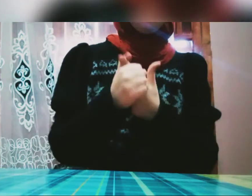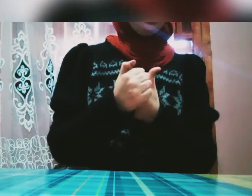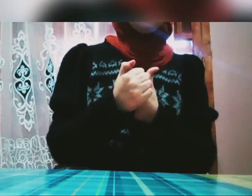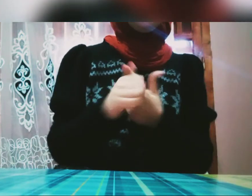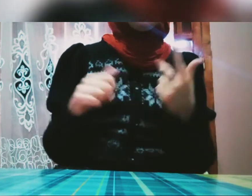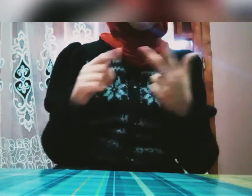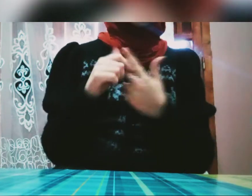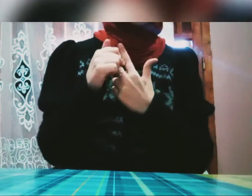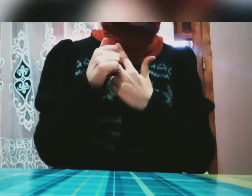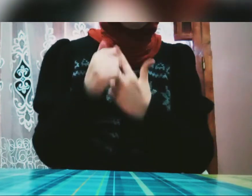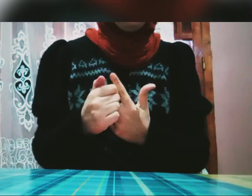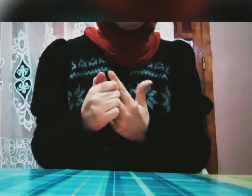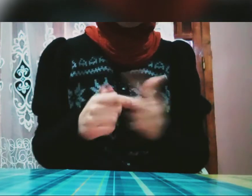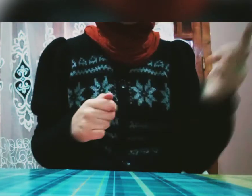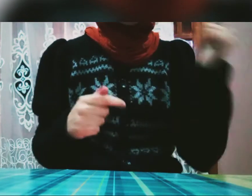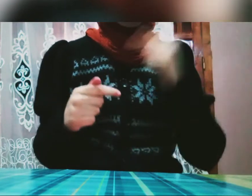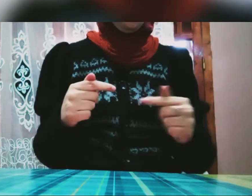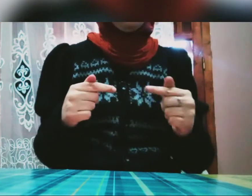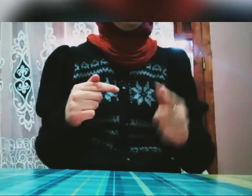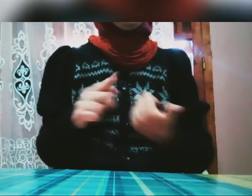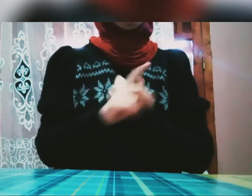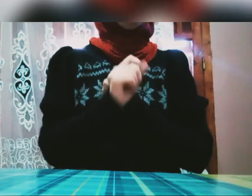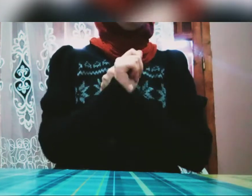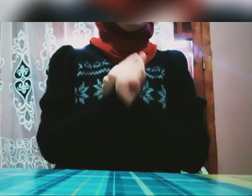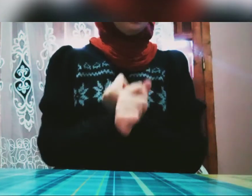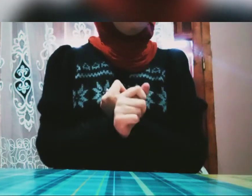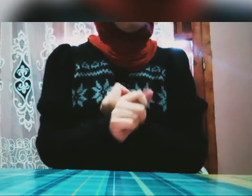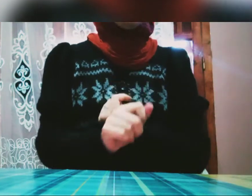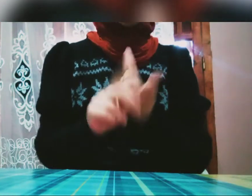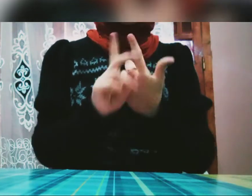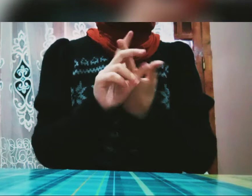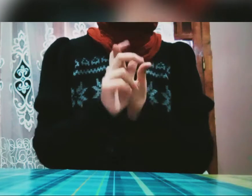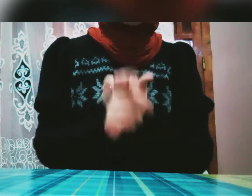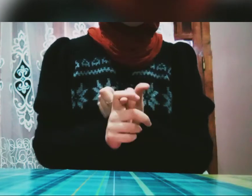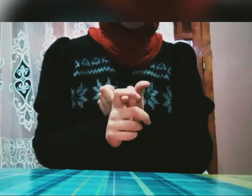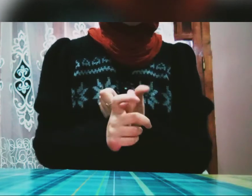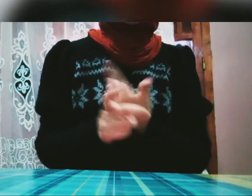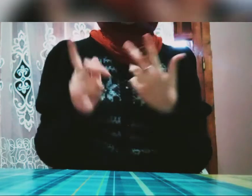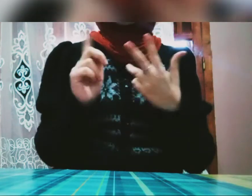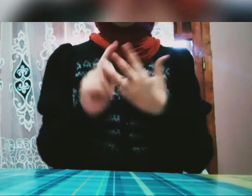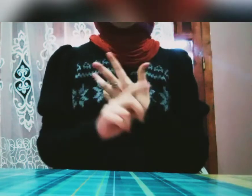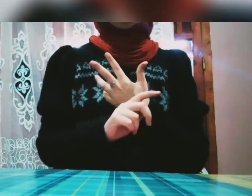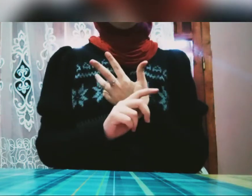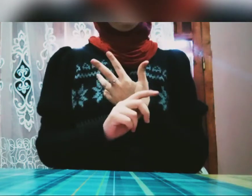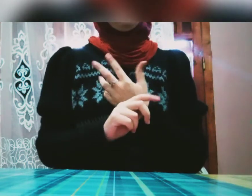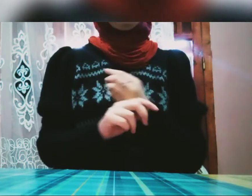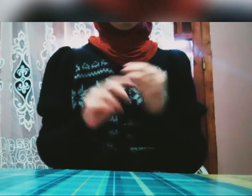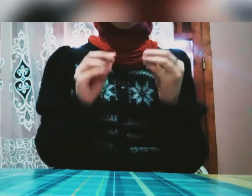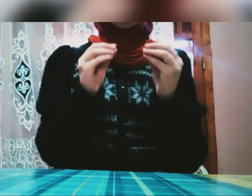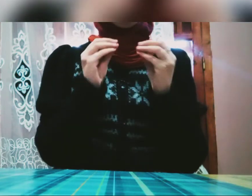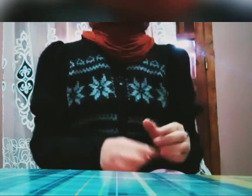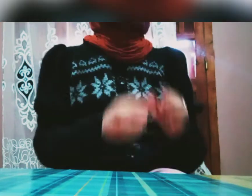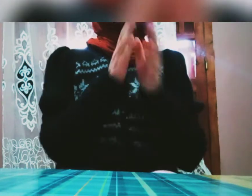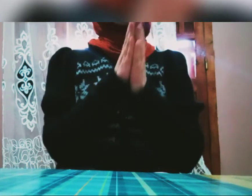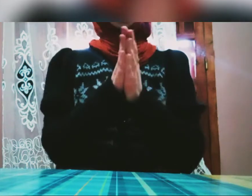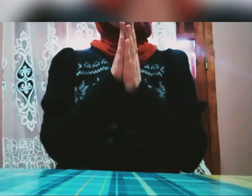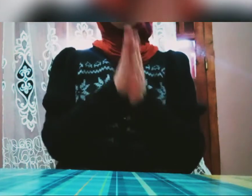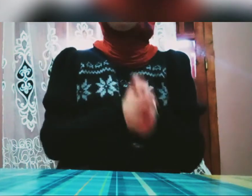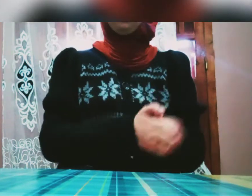الانضباط، الإصرار. نعاود، الالتزام، الانضباط، الإصرار. نشرح لكم كل